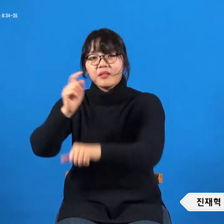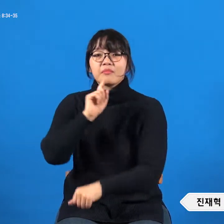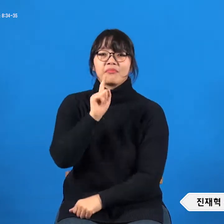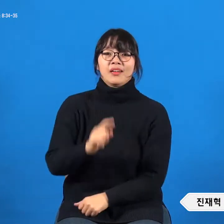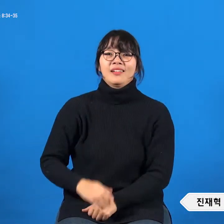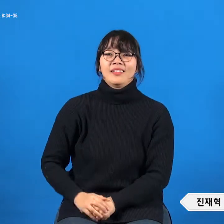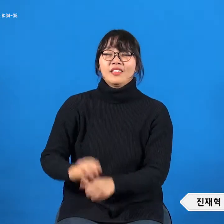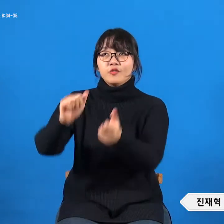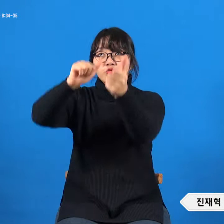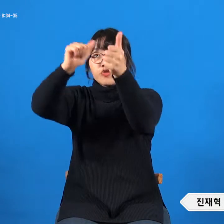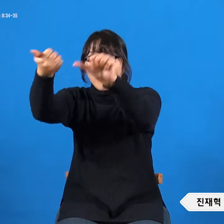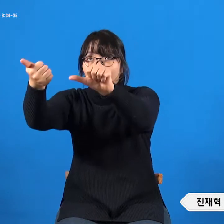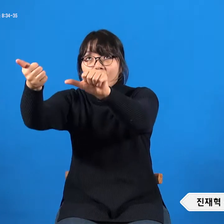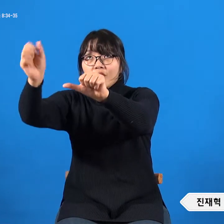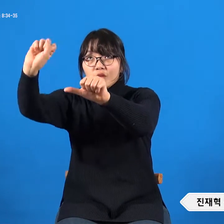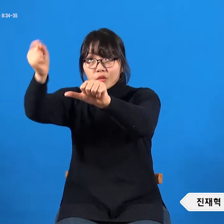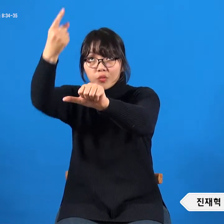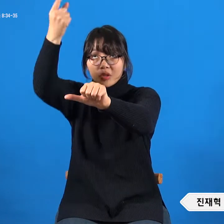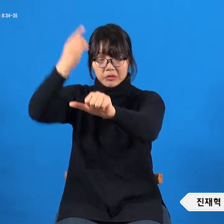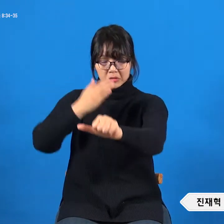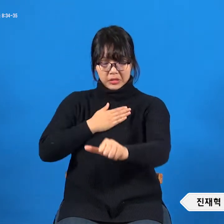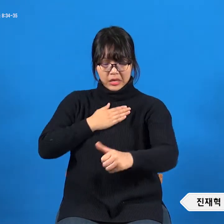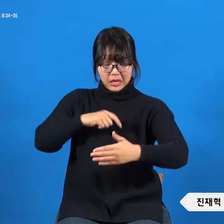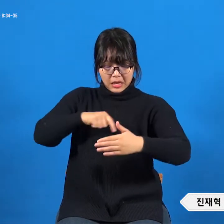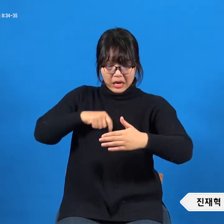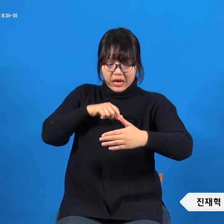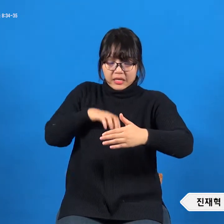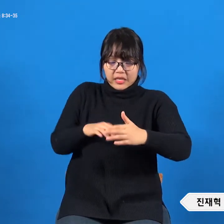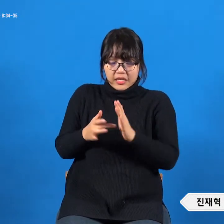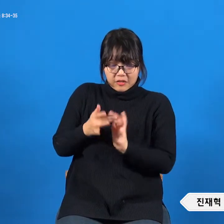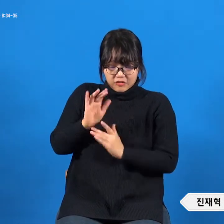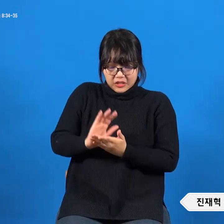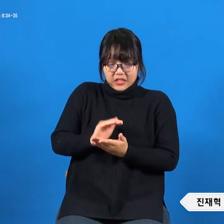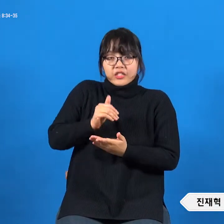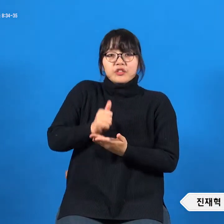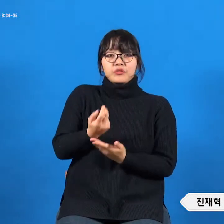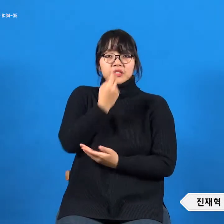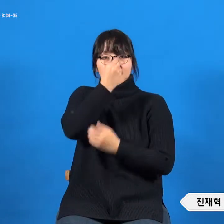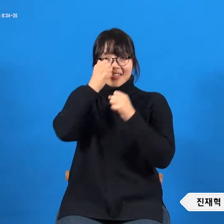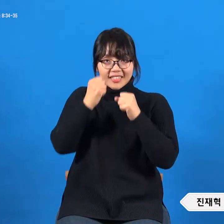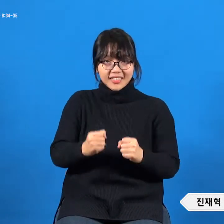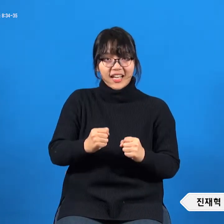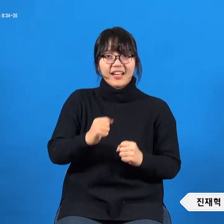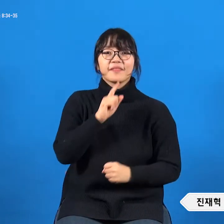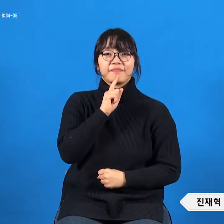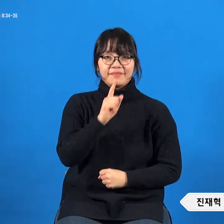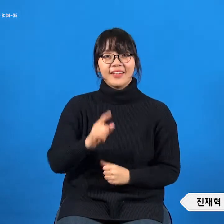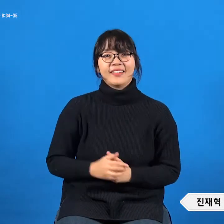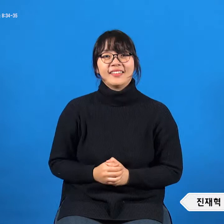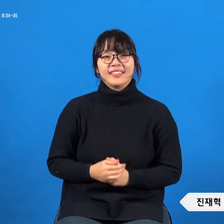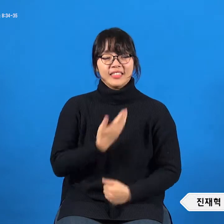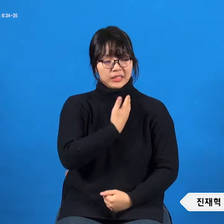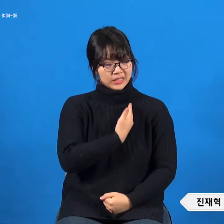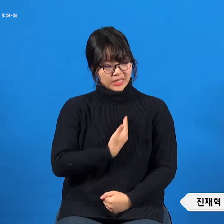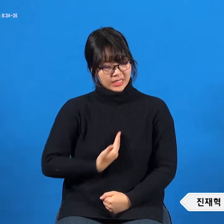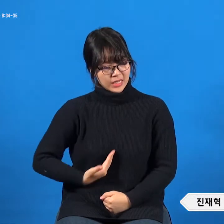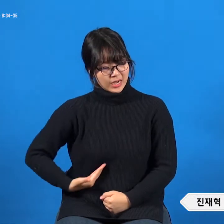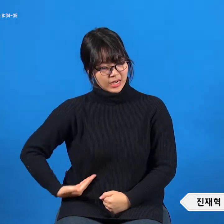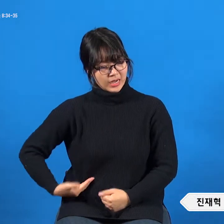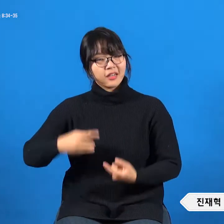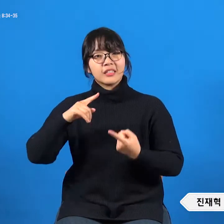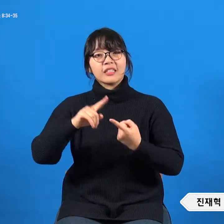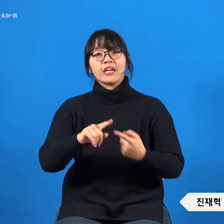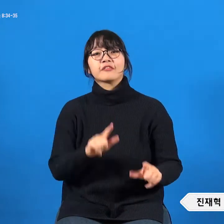죽음으로 말미암아 내 안에 그리스도께서 사셨다라고 말씀하시며, 제자의 삶,